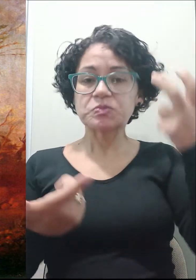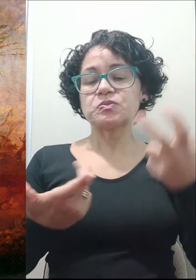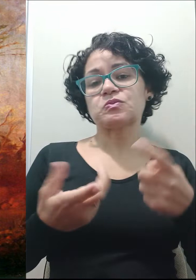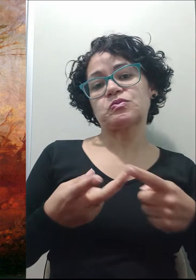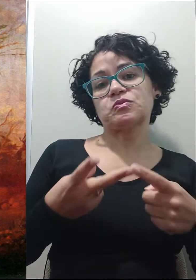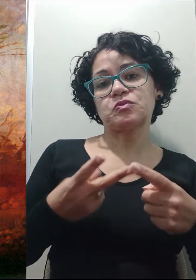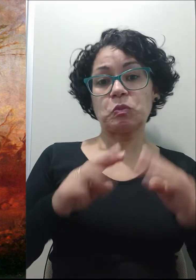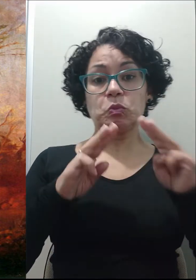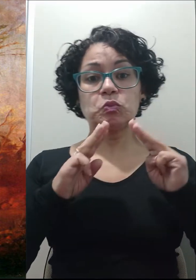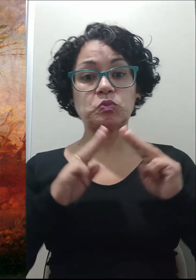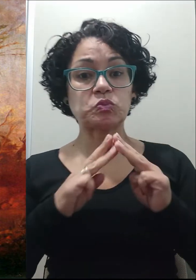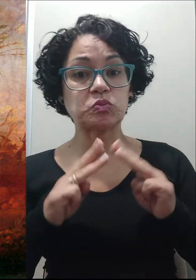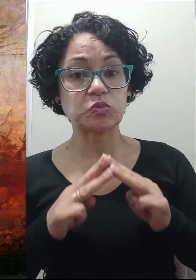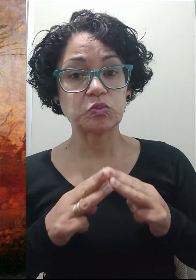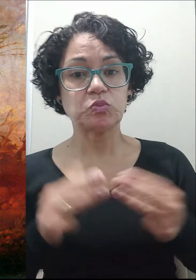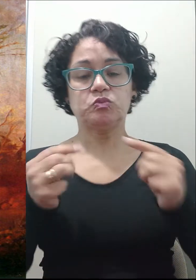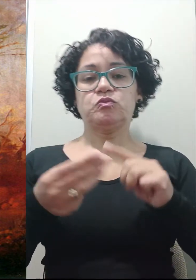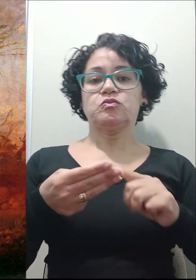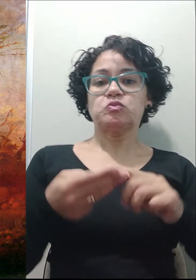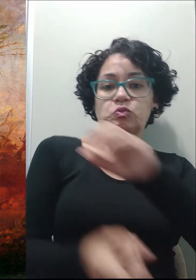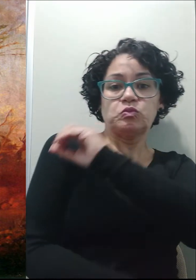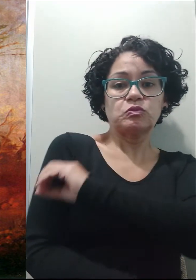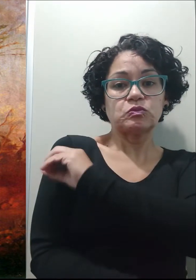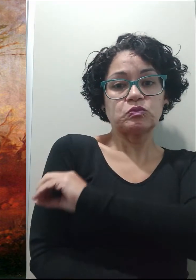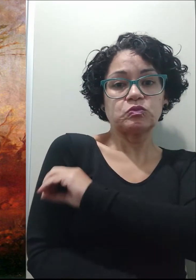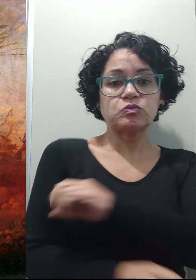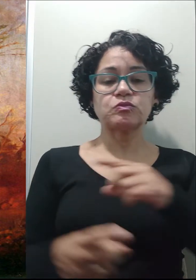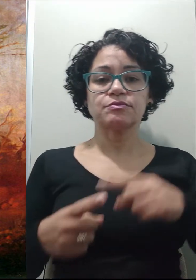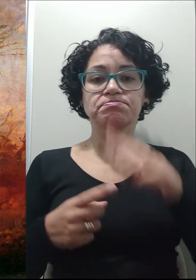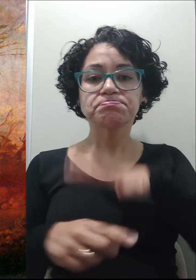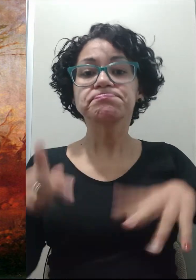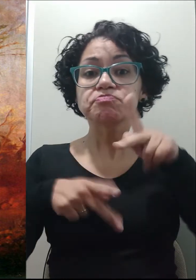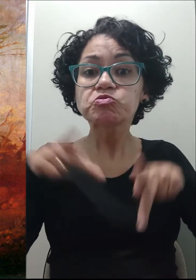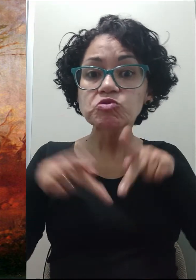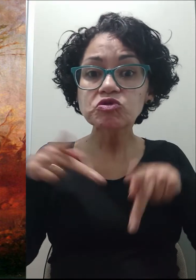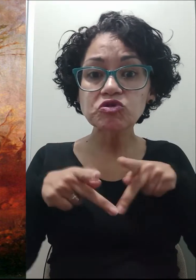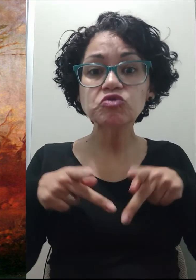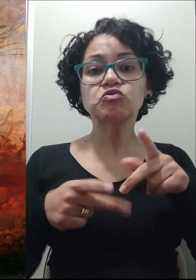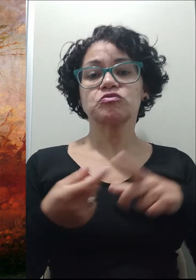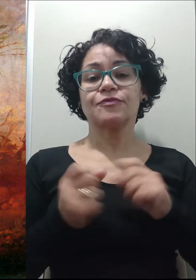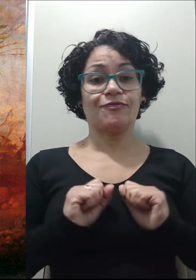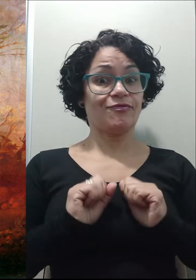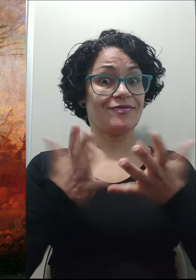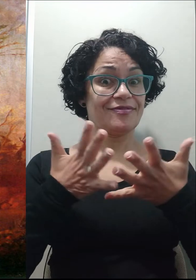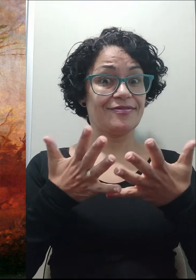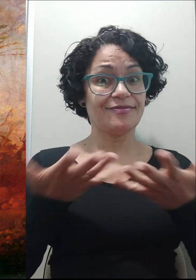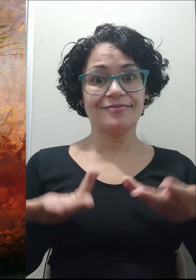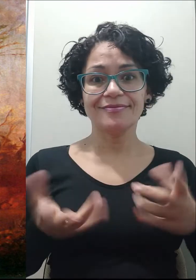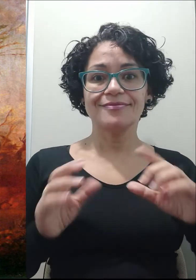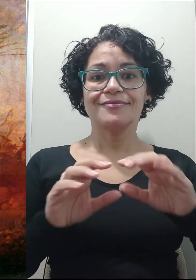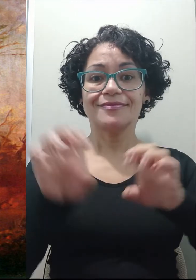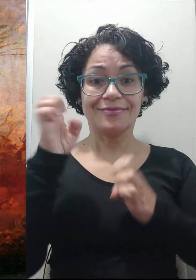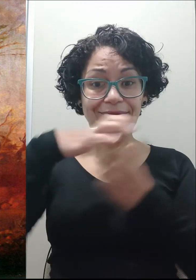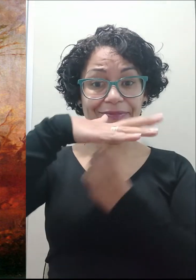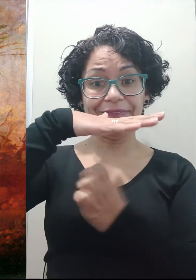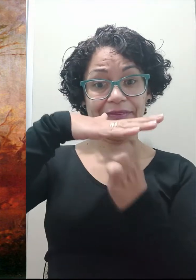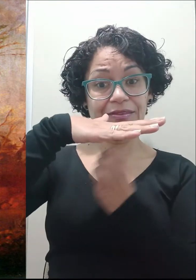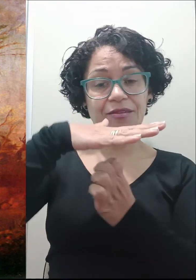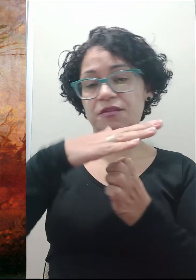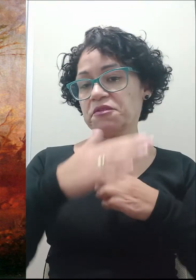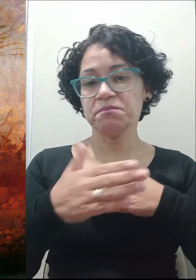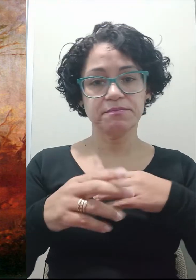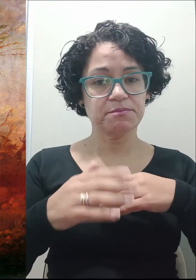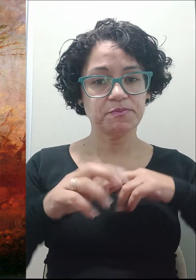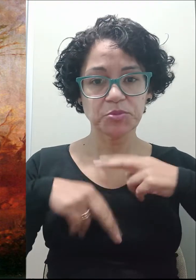lazer, museus, oficinas, ambientes políticos, festas comemorativas e